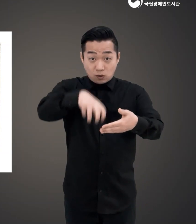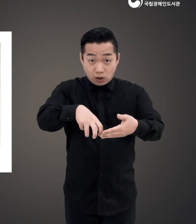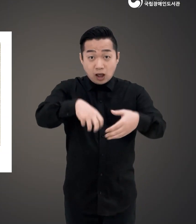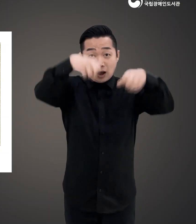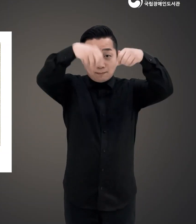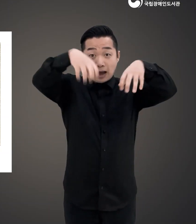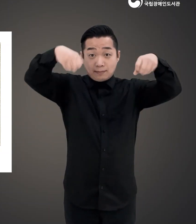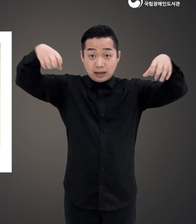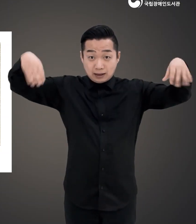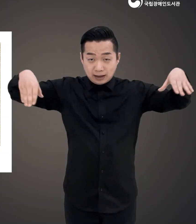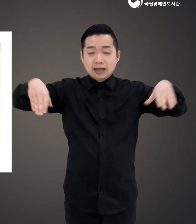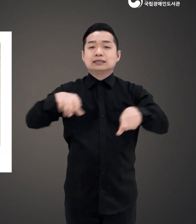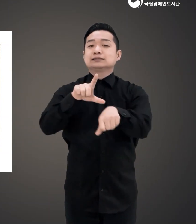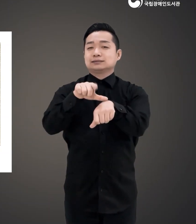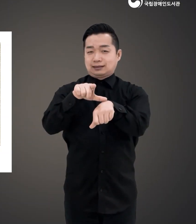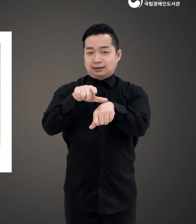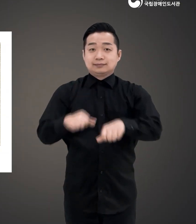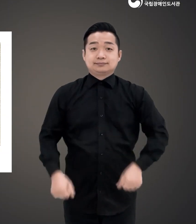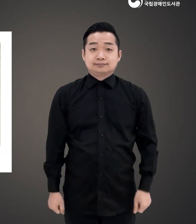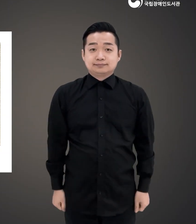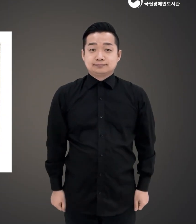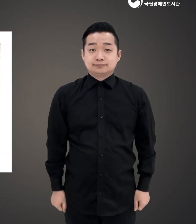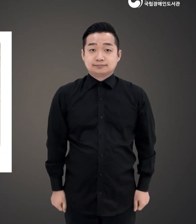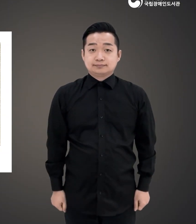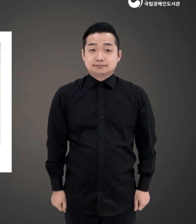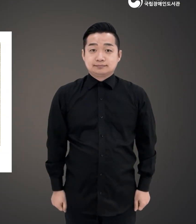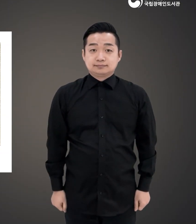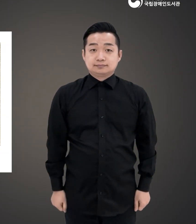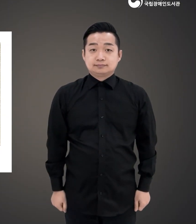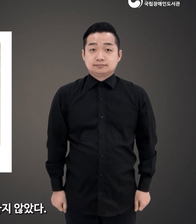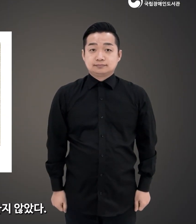도서관 안에 전등이 일제히 켜질 시간이었다.